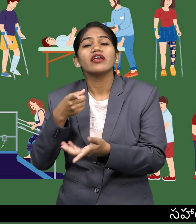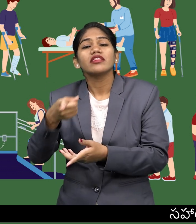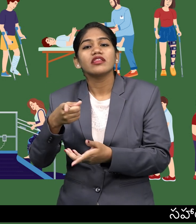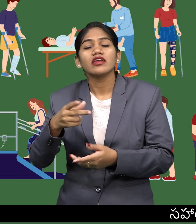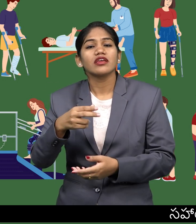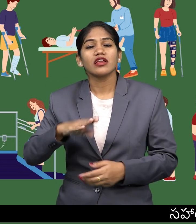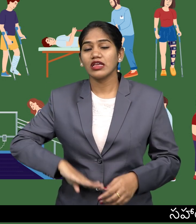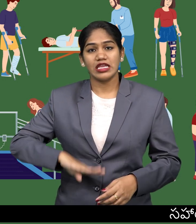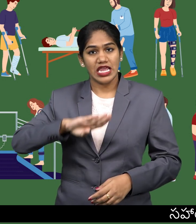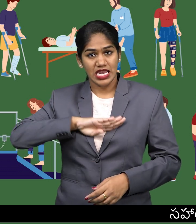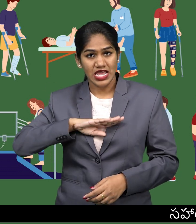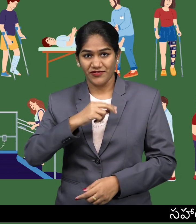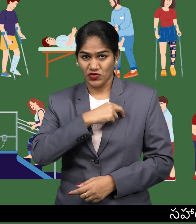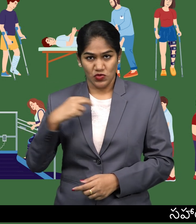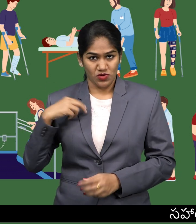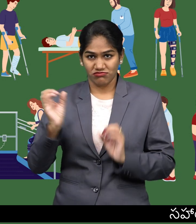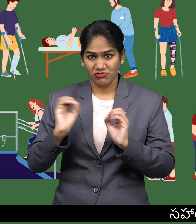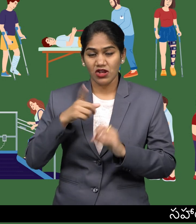సహాయం చేయగలరు.